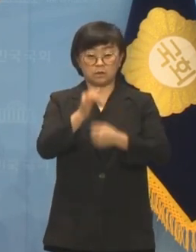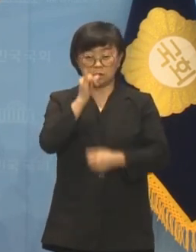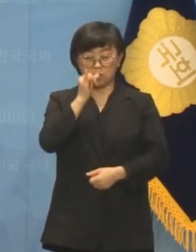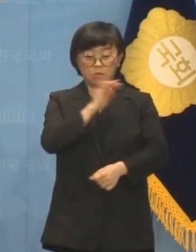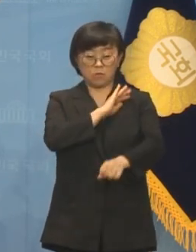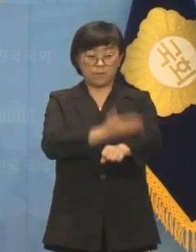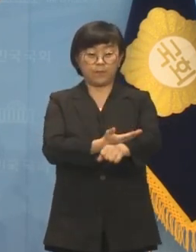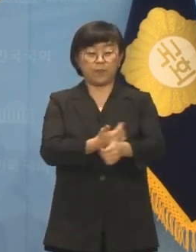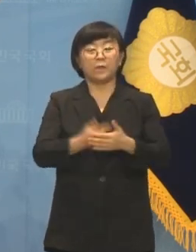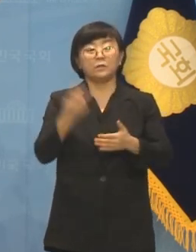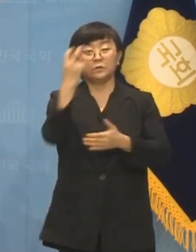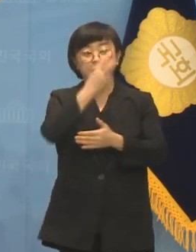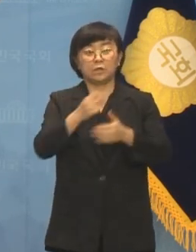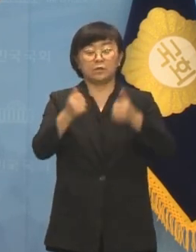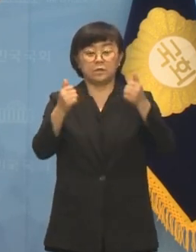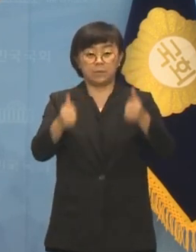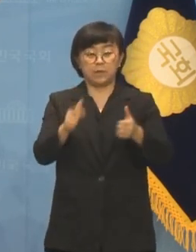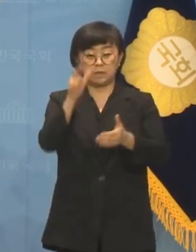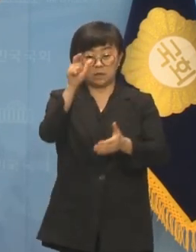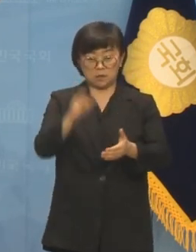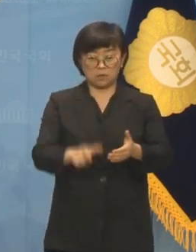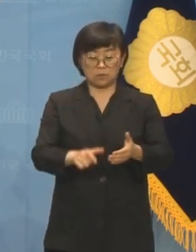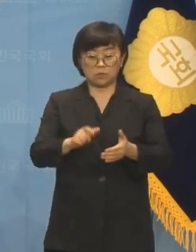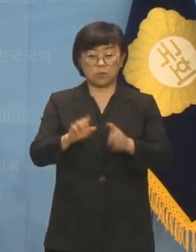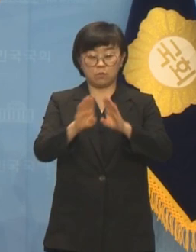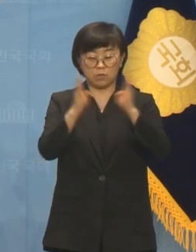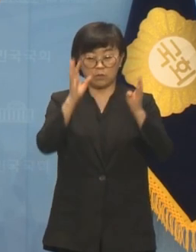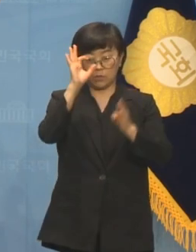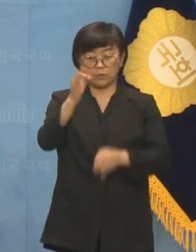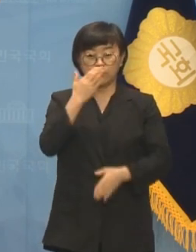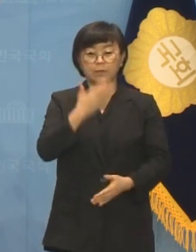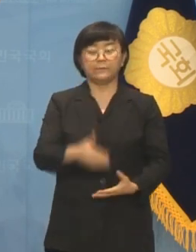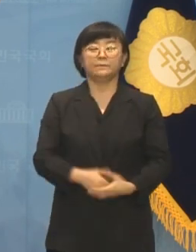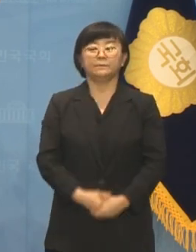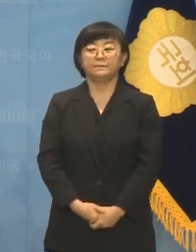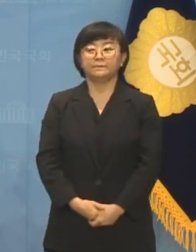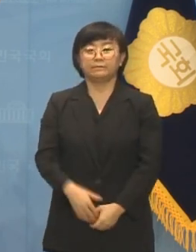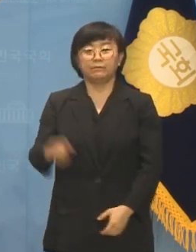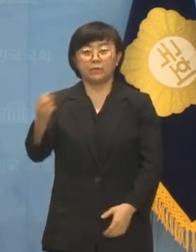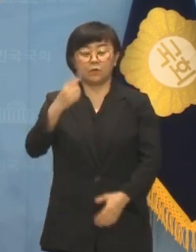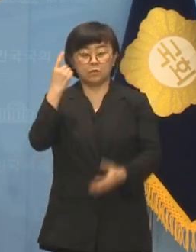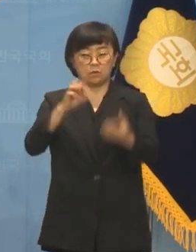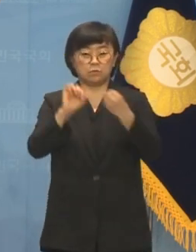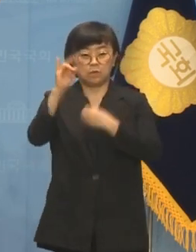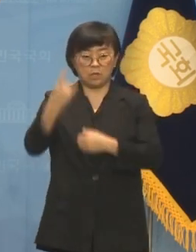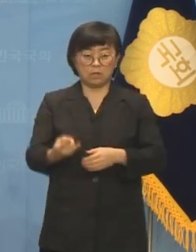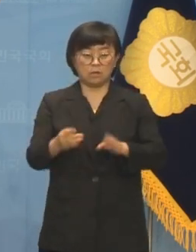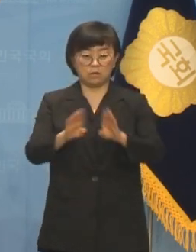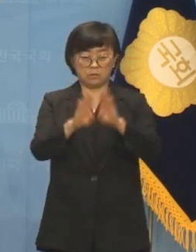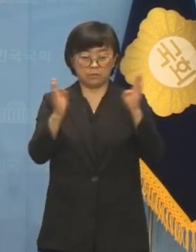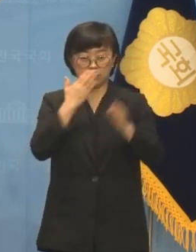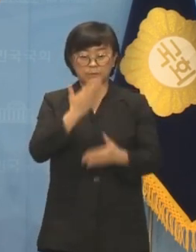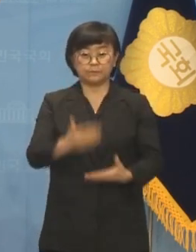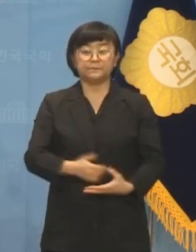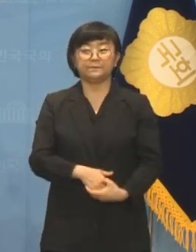있고 수사와 재판 기록도 열람할 수 있습니다. 또 청문회를 열 수도 있습니다.